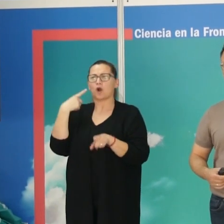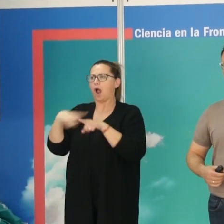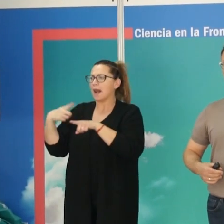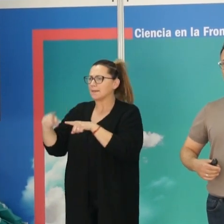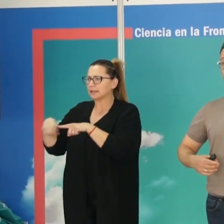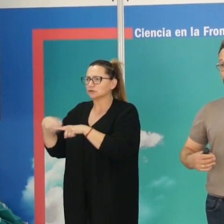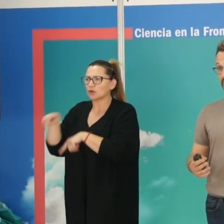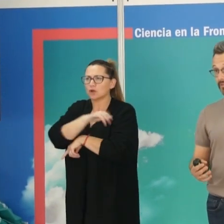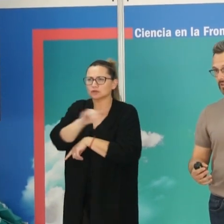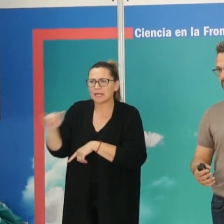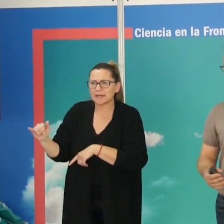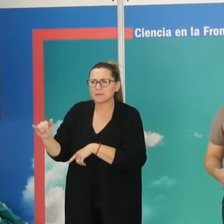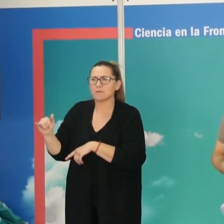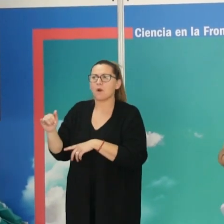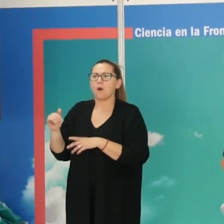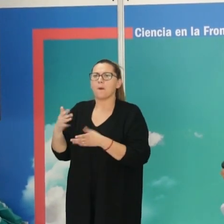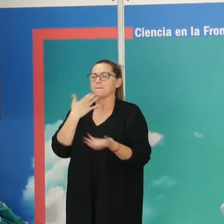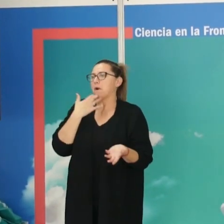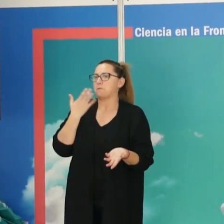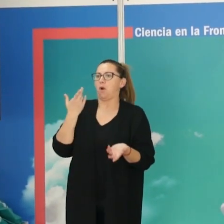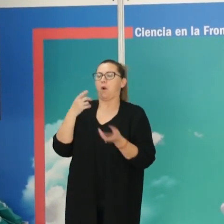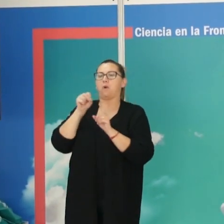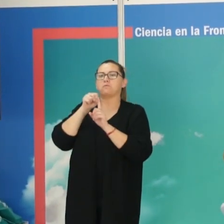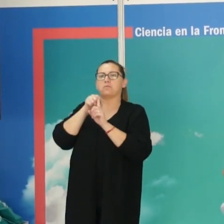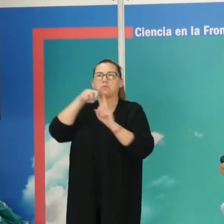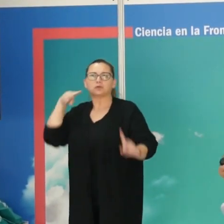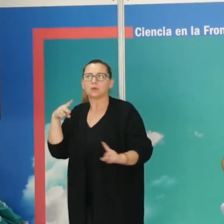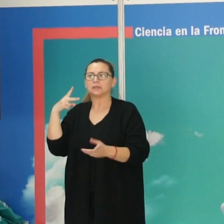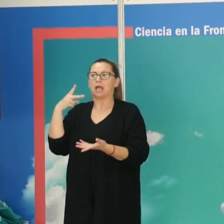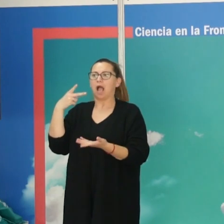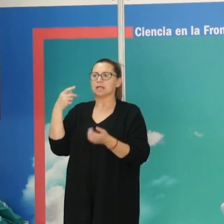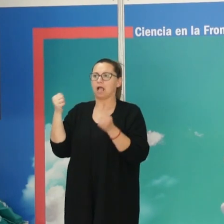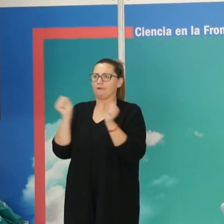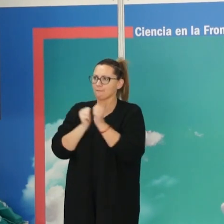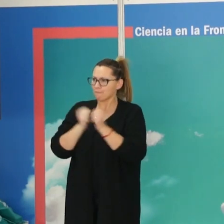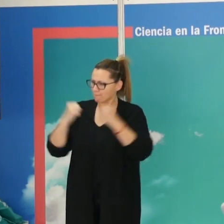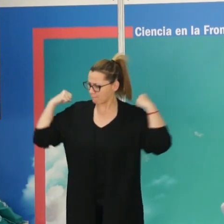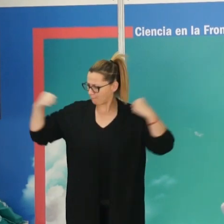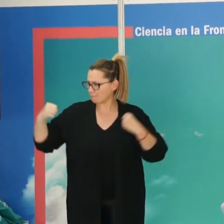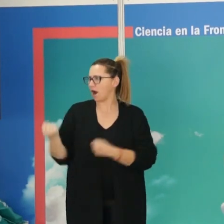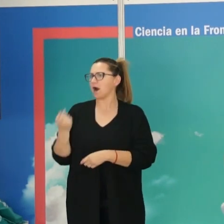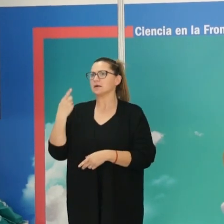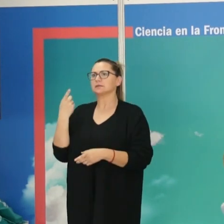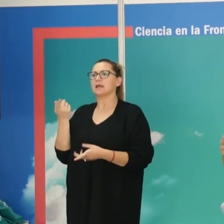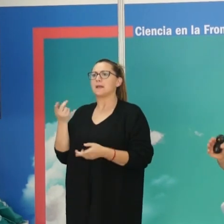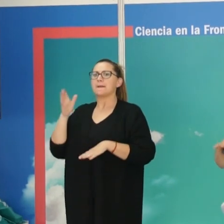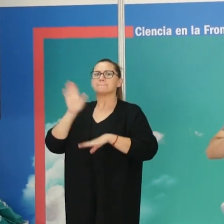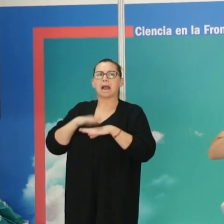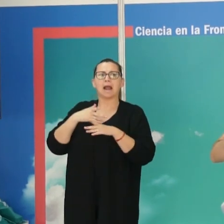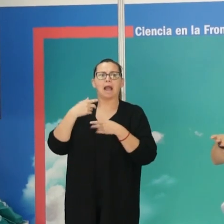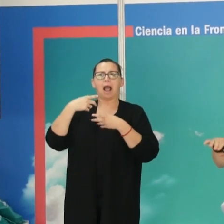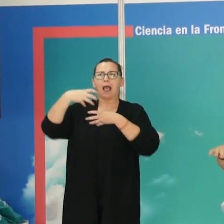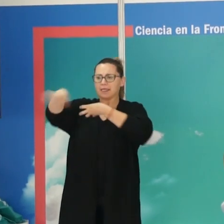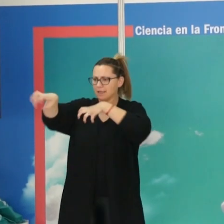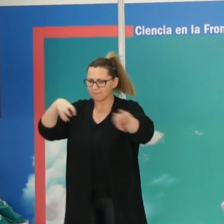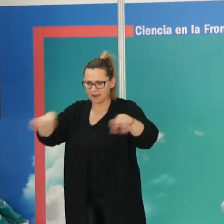elementos científicos, objetivos, sólidos, para demarcar, para distinguir,